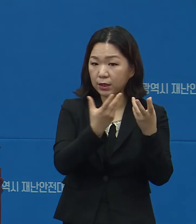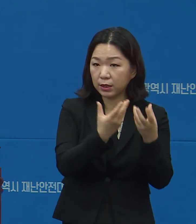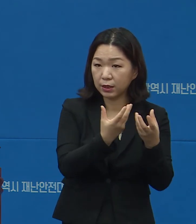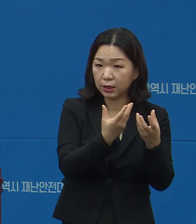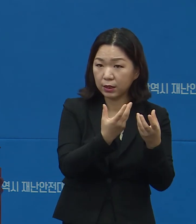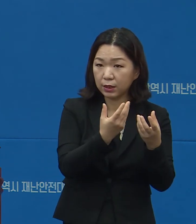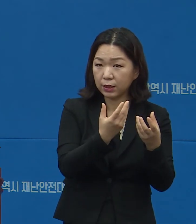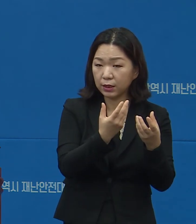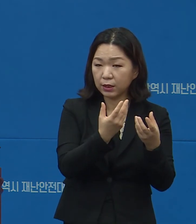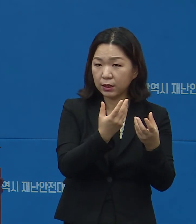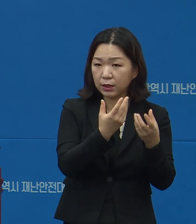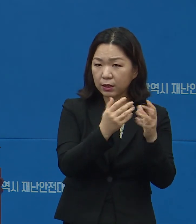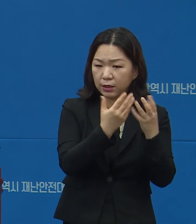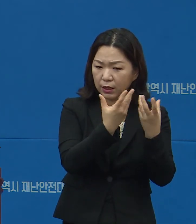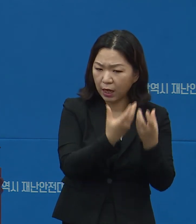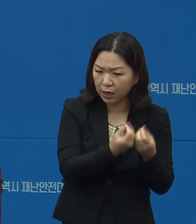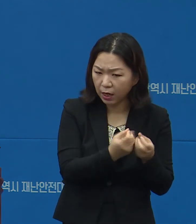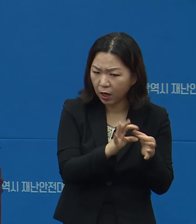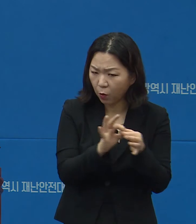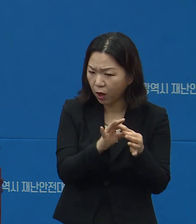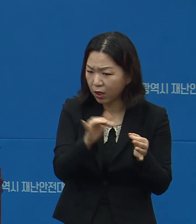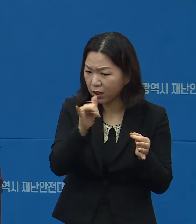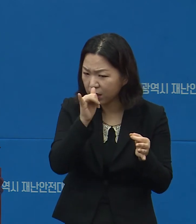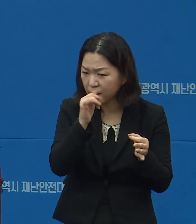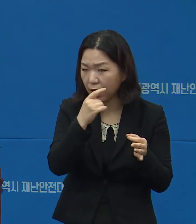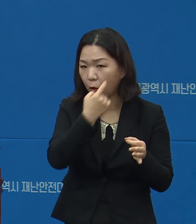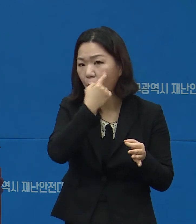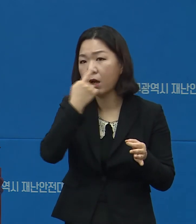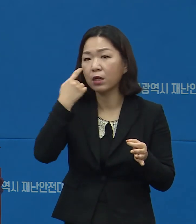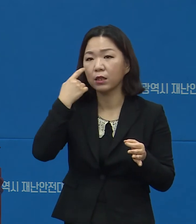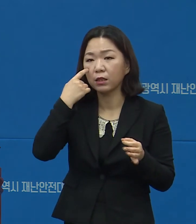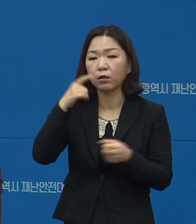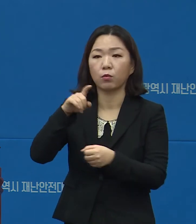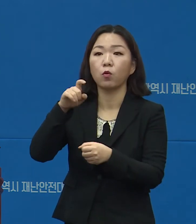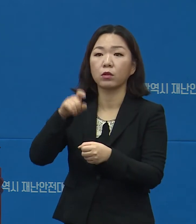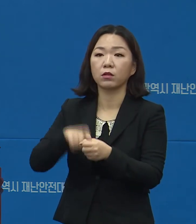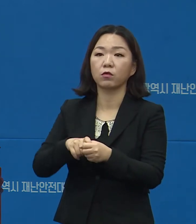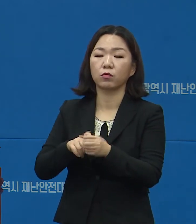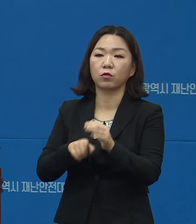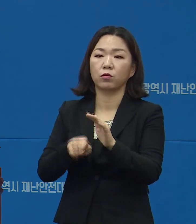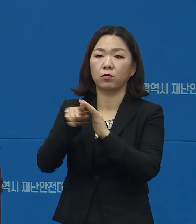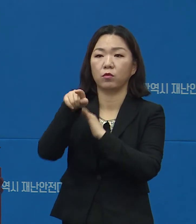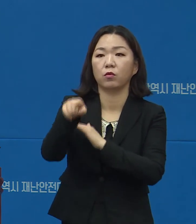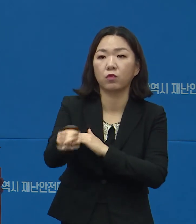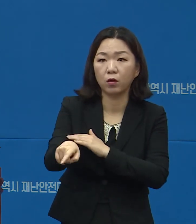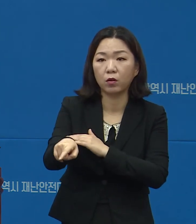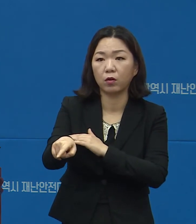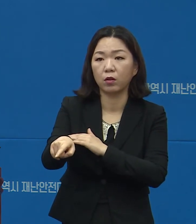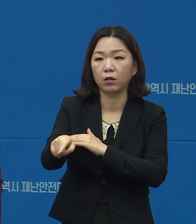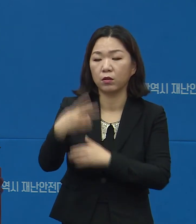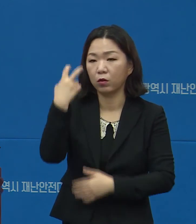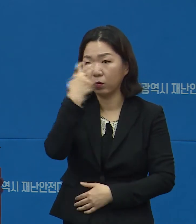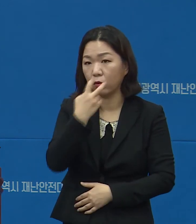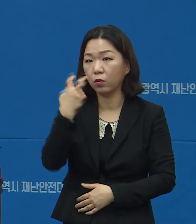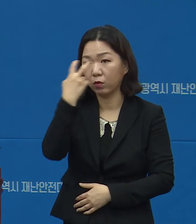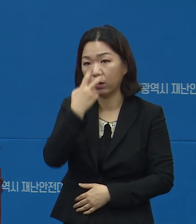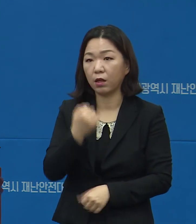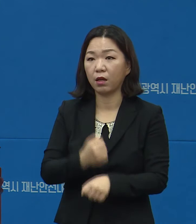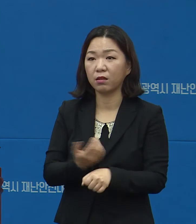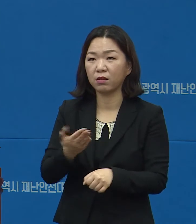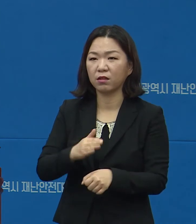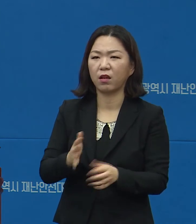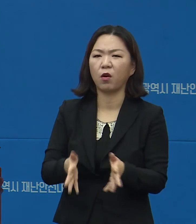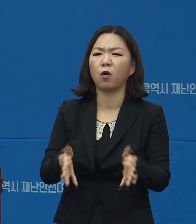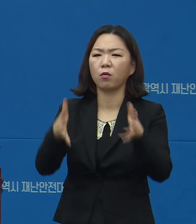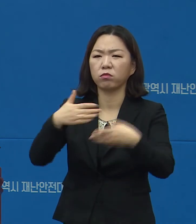저희가 연관성을 좀 파악하기 위해서 어제 사실 현장 역학 조사를 저희 지원단에서 나갔으나 건물이